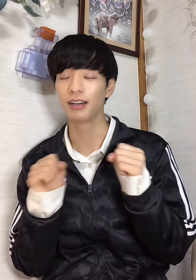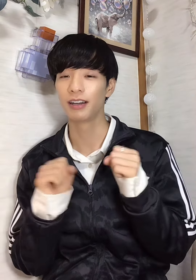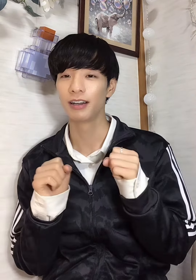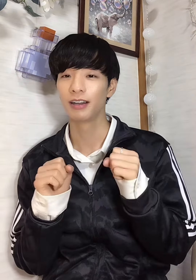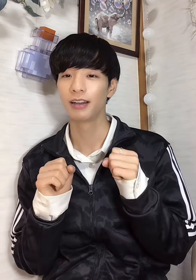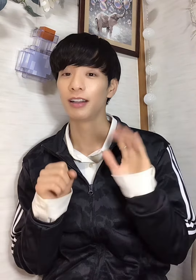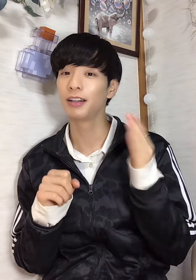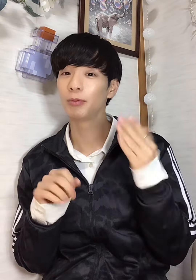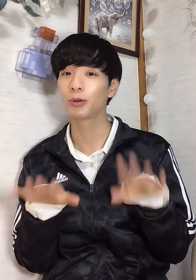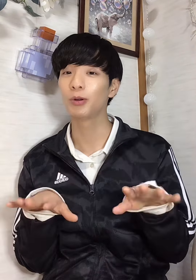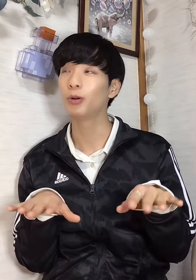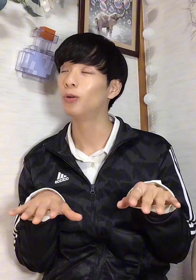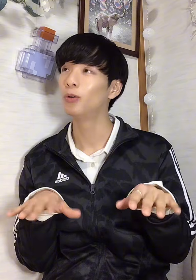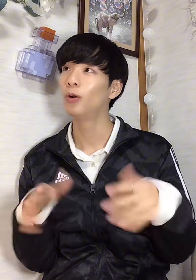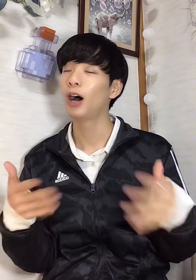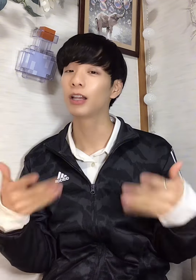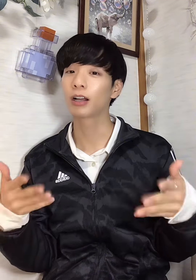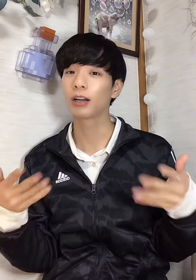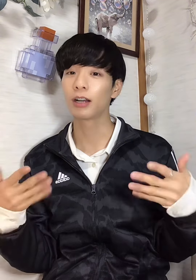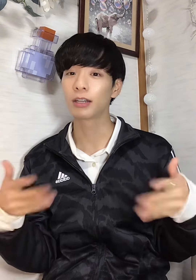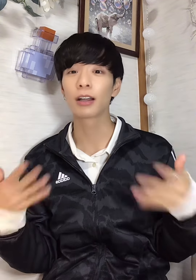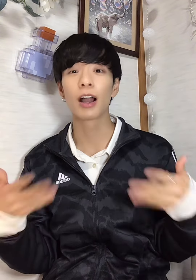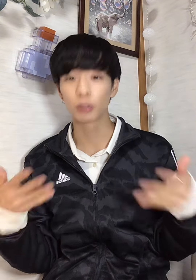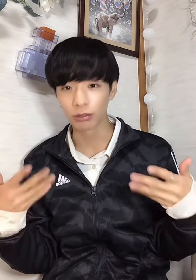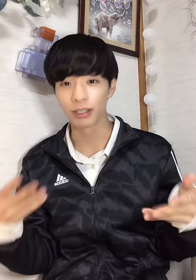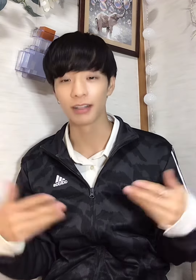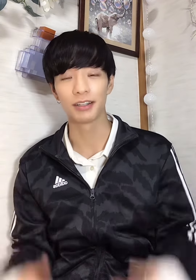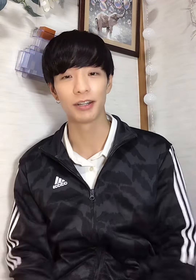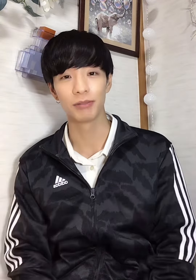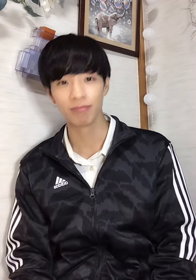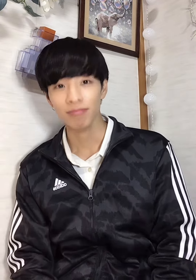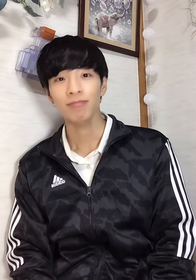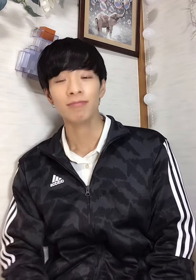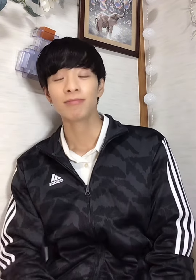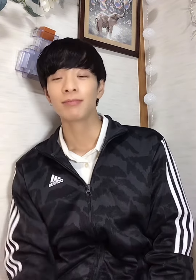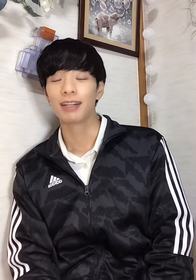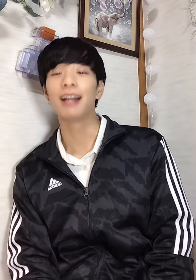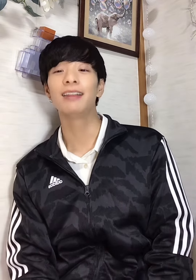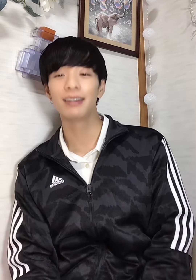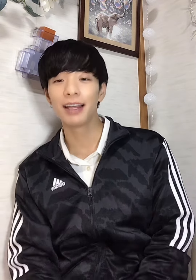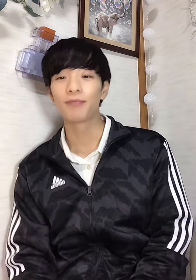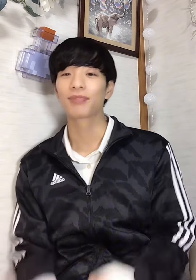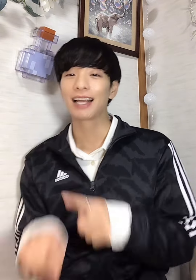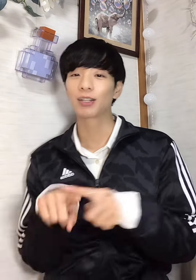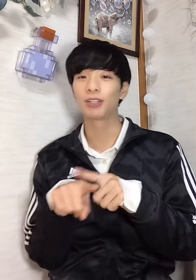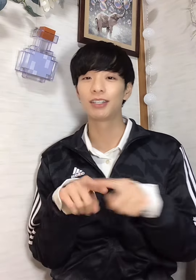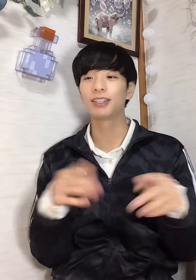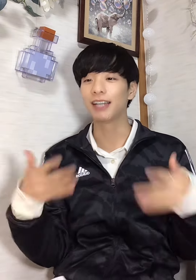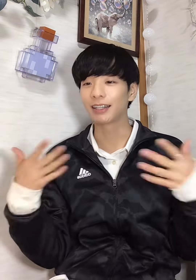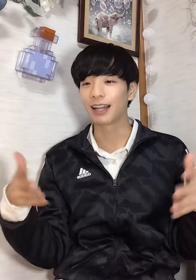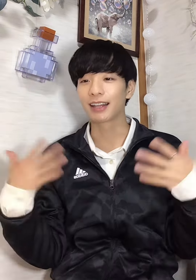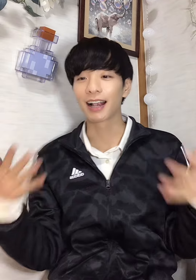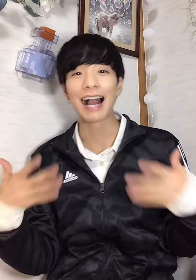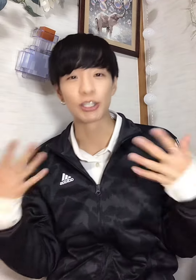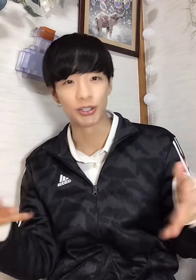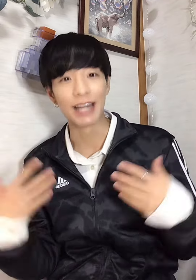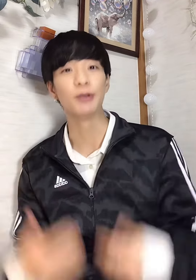て。でも今日、暖かくなってきて。だんだんね、少しずつ暖かくなるよ